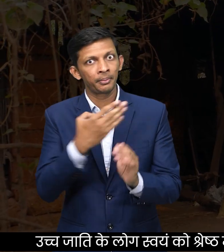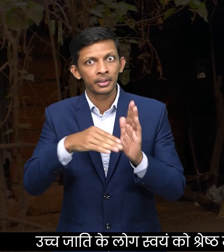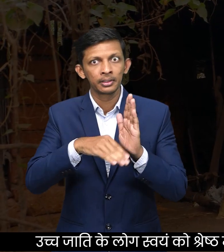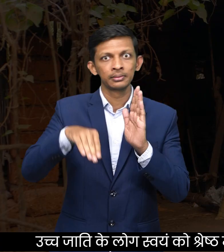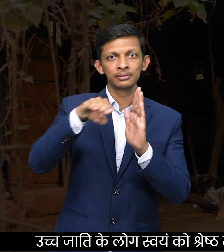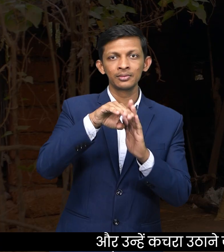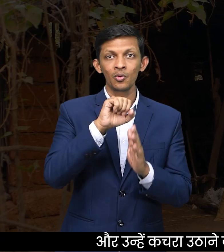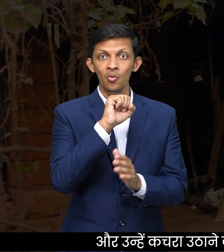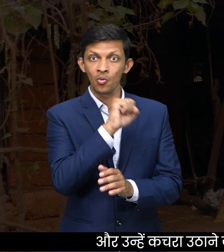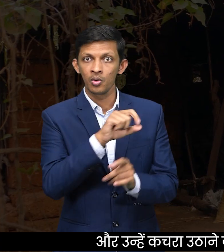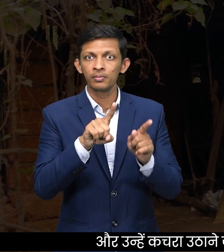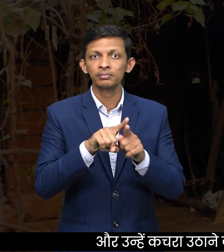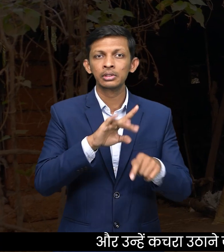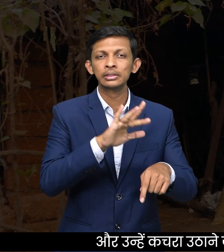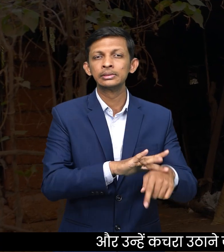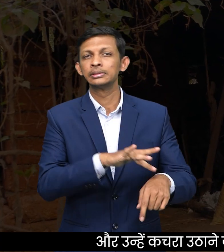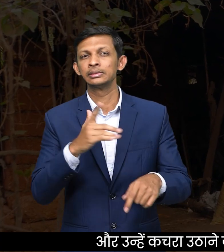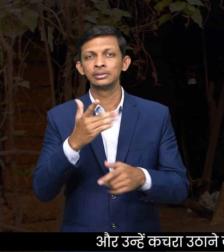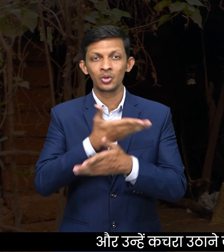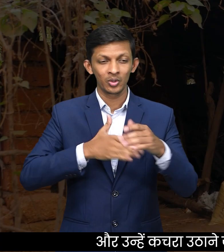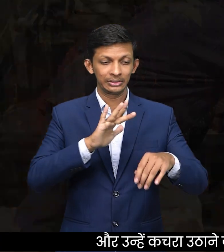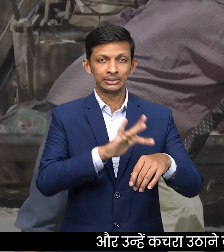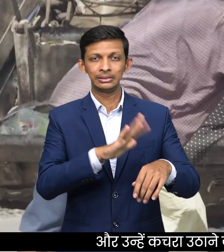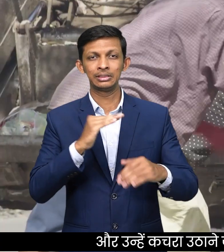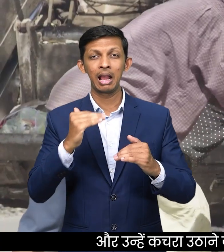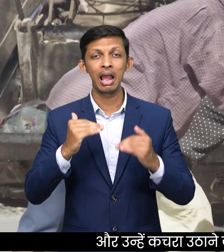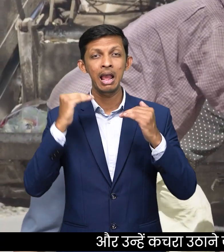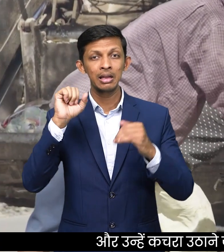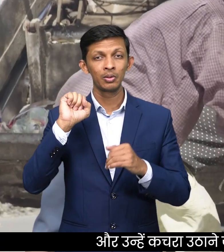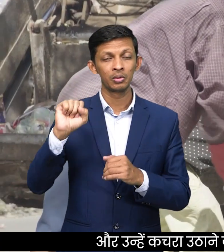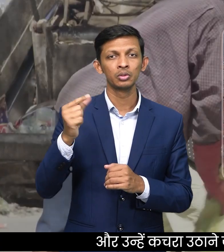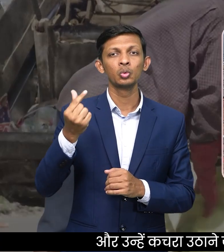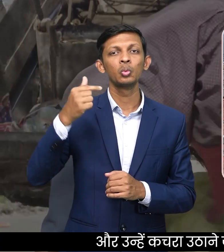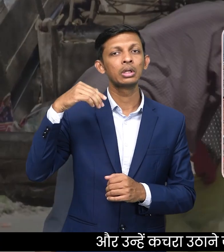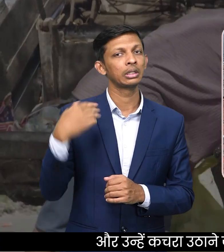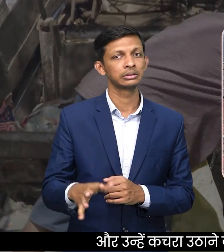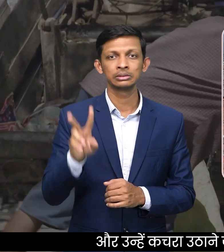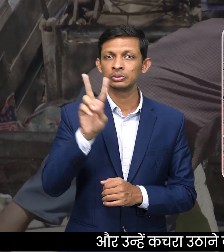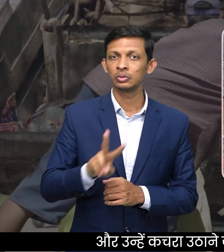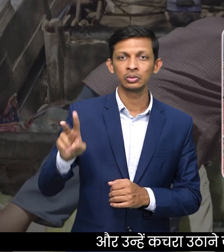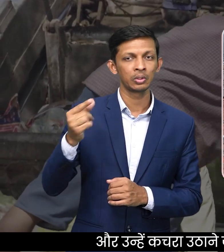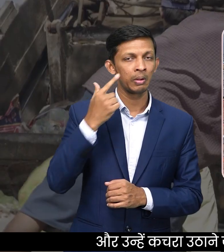था और उन्हें कचरा उठाने जैसे नौकरियों तक सीमित रखा जाता था।